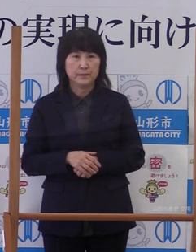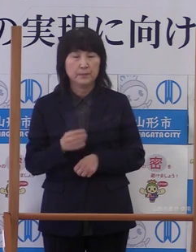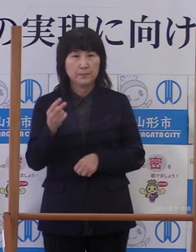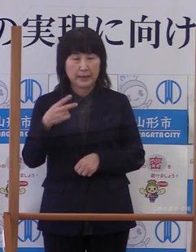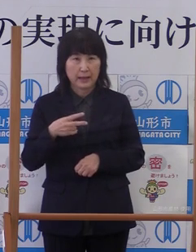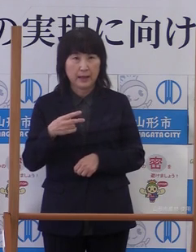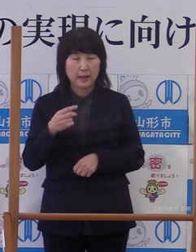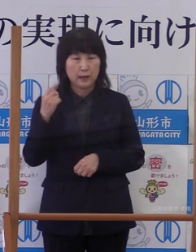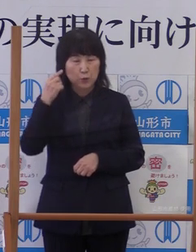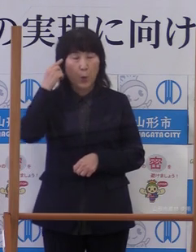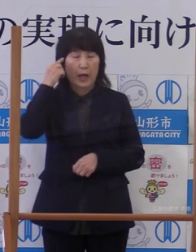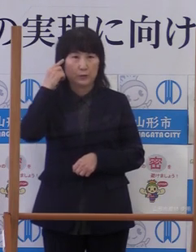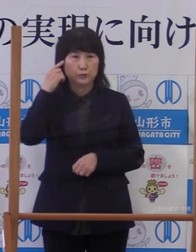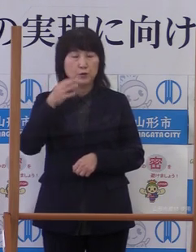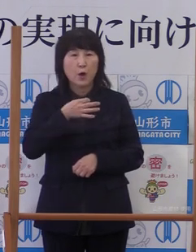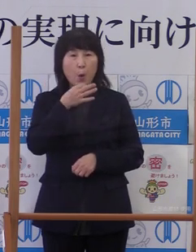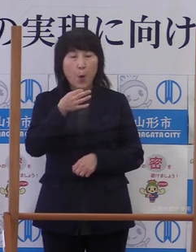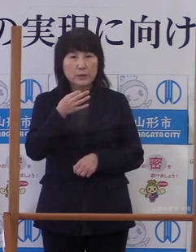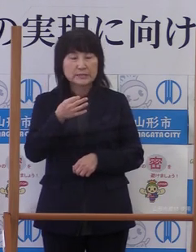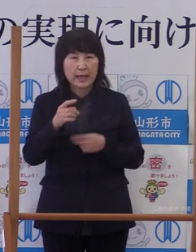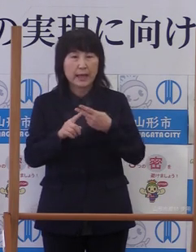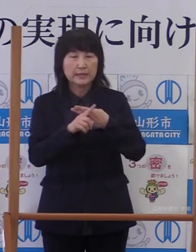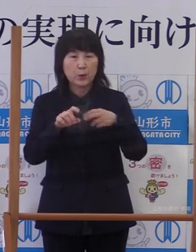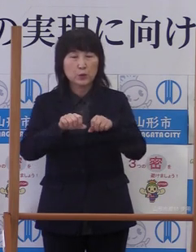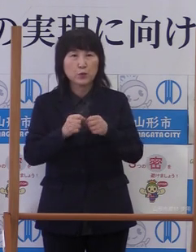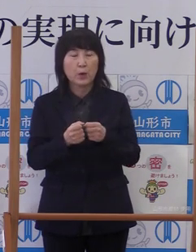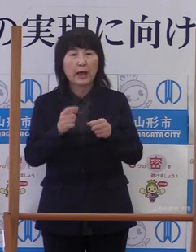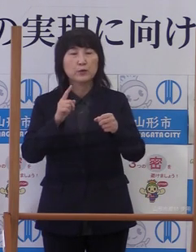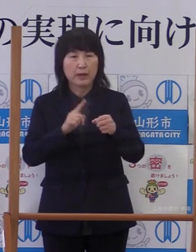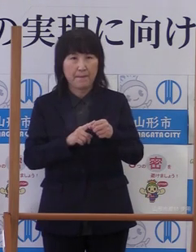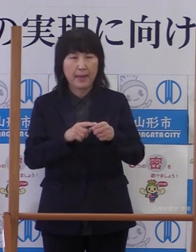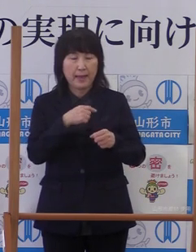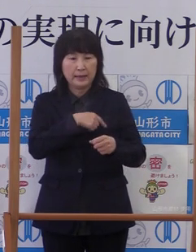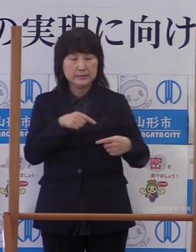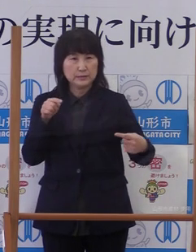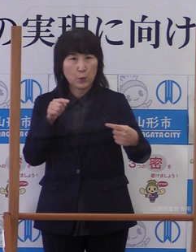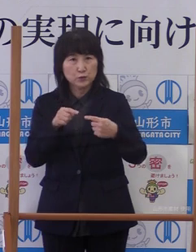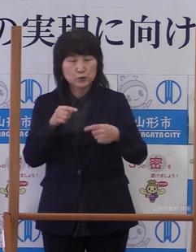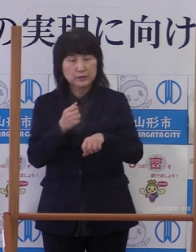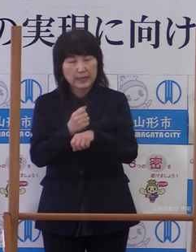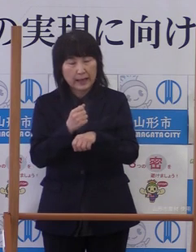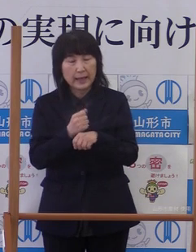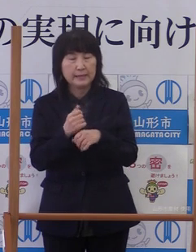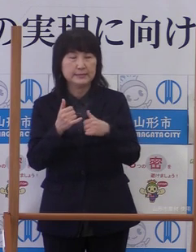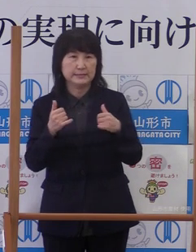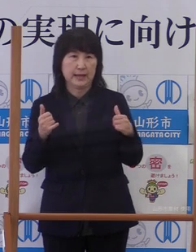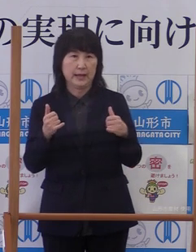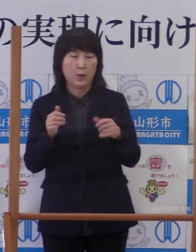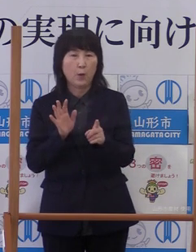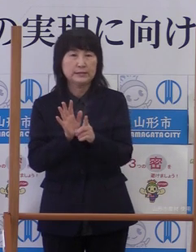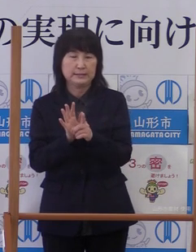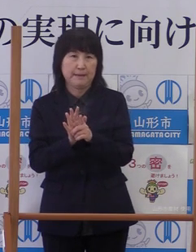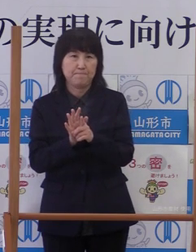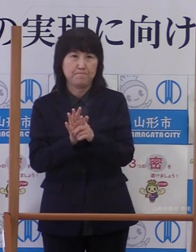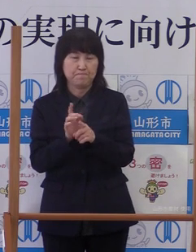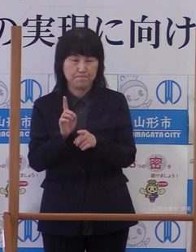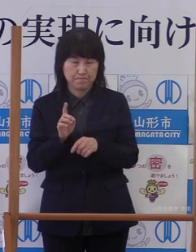また聴覚や音声機能の障害などにより意思疎通を図ることに支障がある人を支援するため